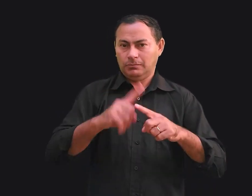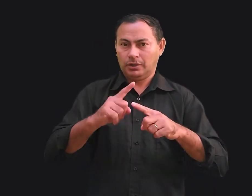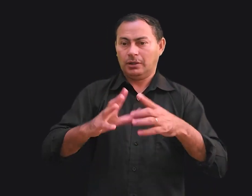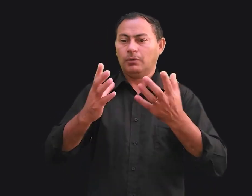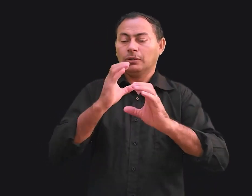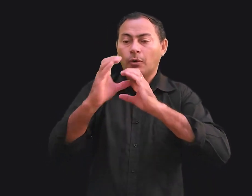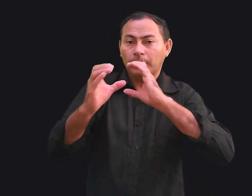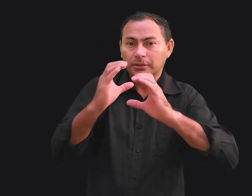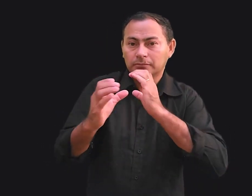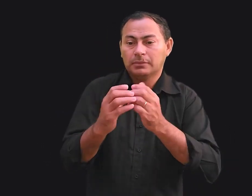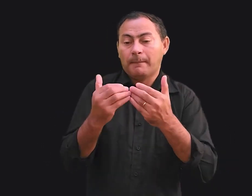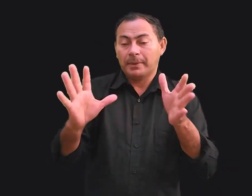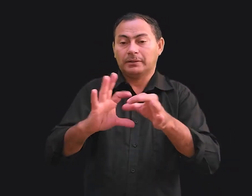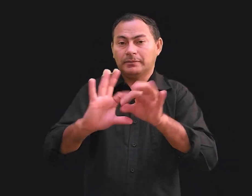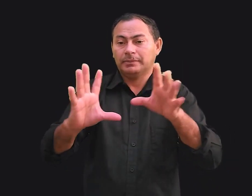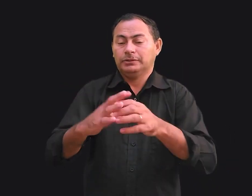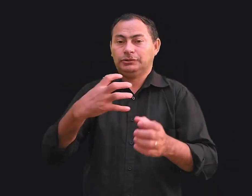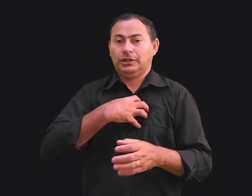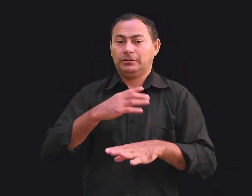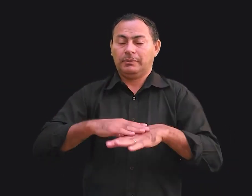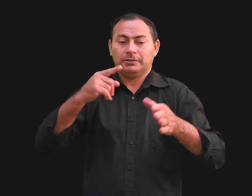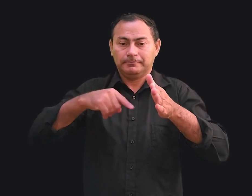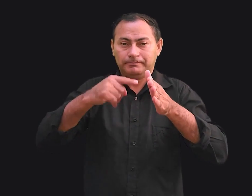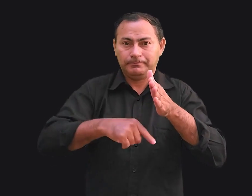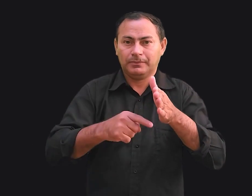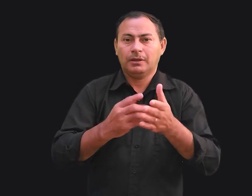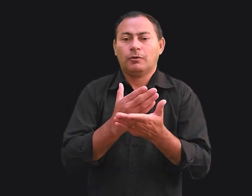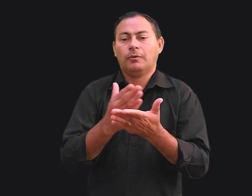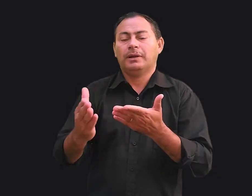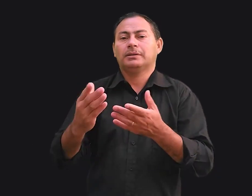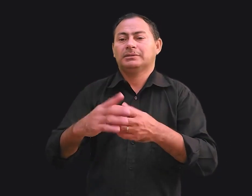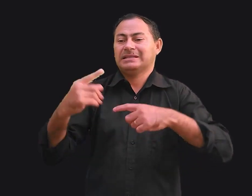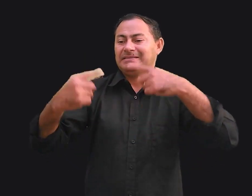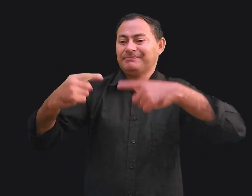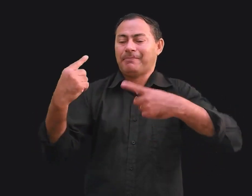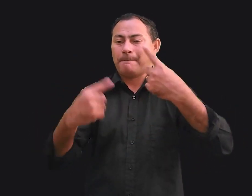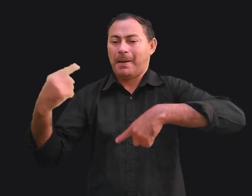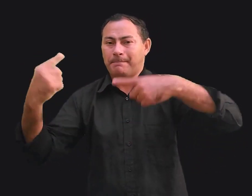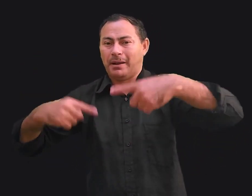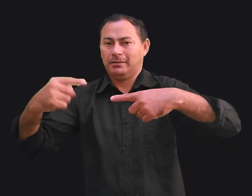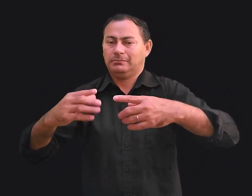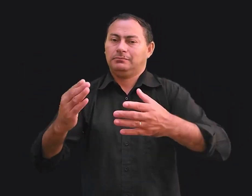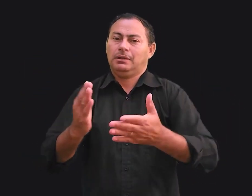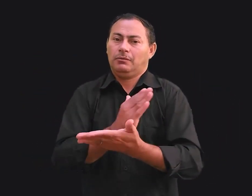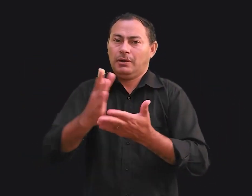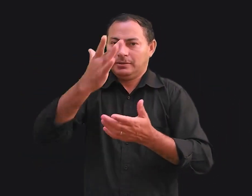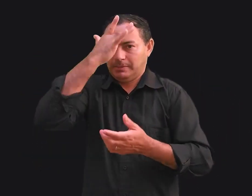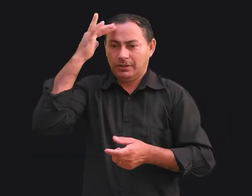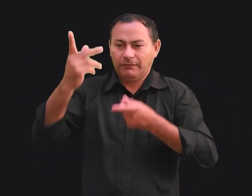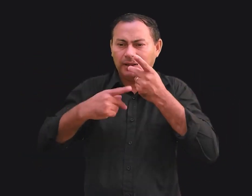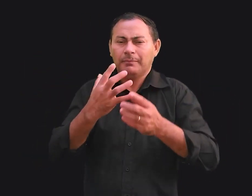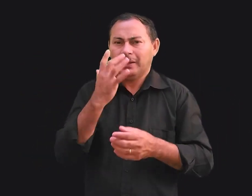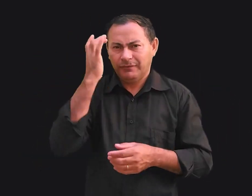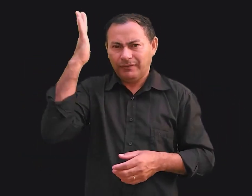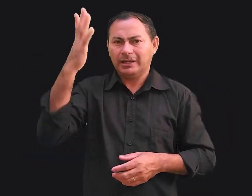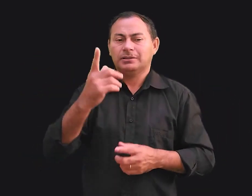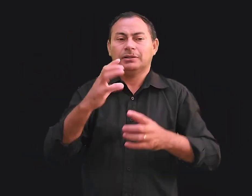porque quando se comunicam abertamente de maneira mais profunda, acabam se ferindo. Algumas pessoas dizem, é mais fácil